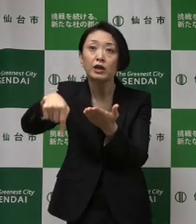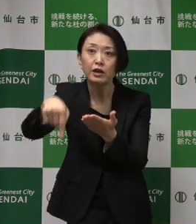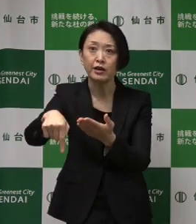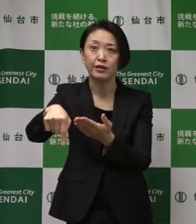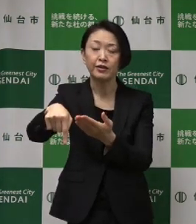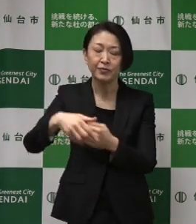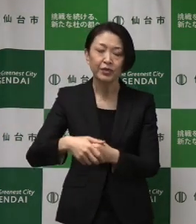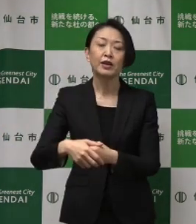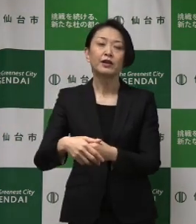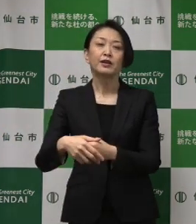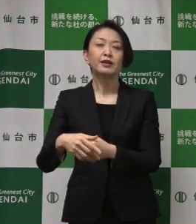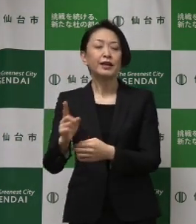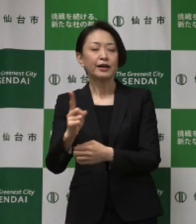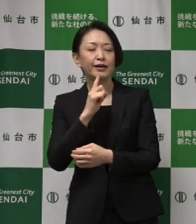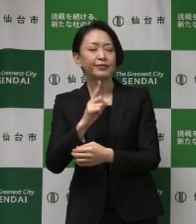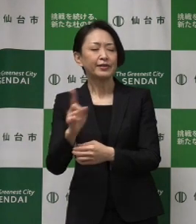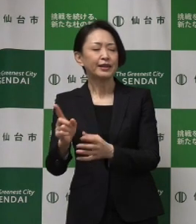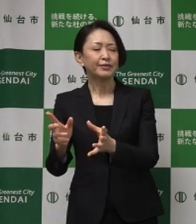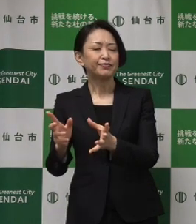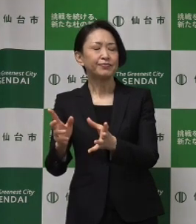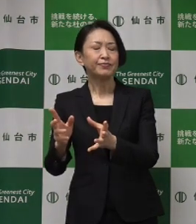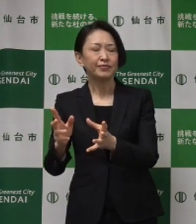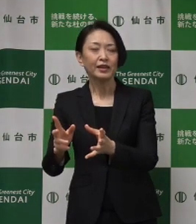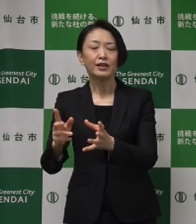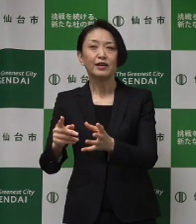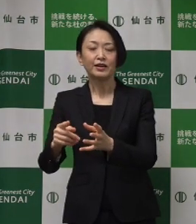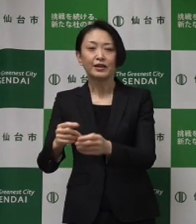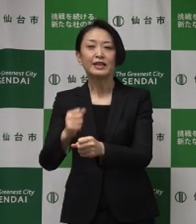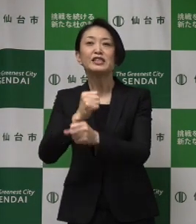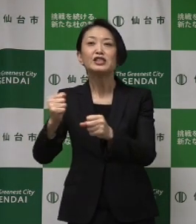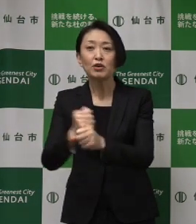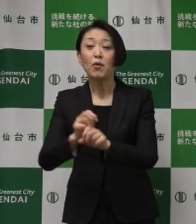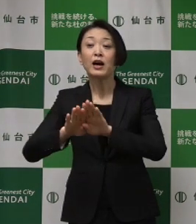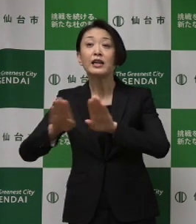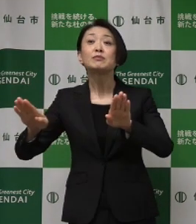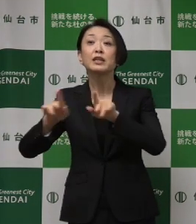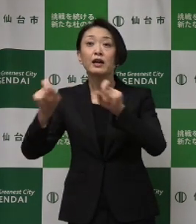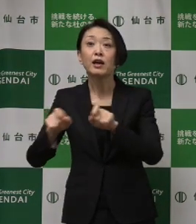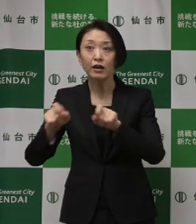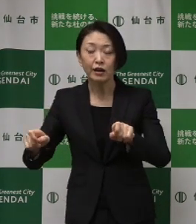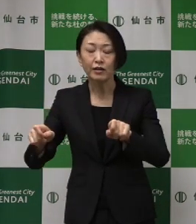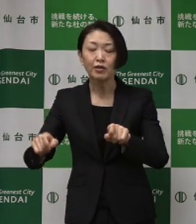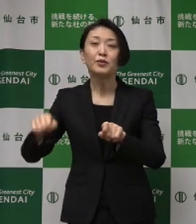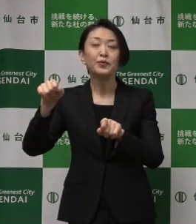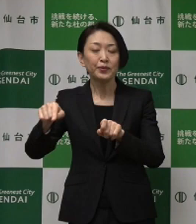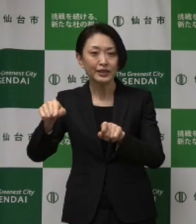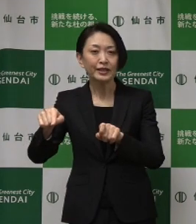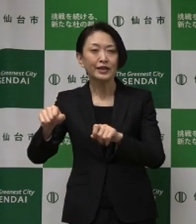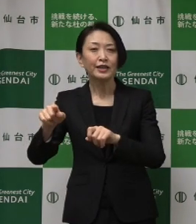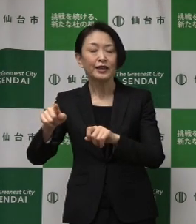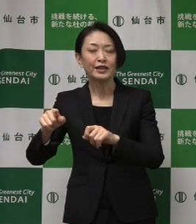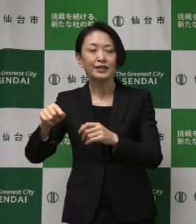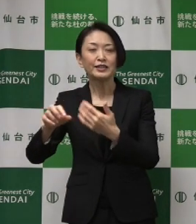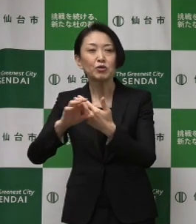で、なんでしょうかね、事業を展開することによって、いろんなそこにまた